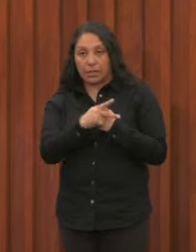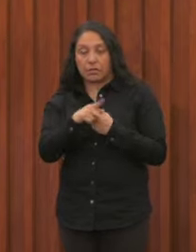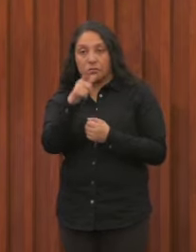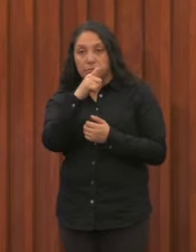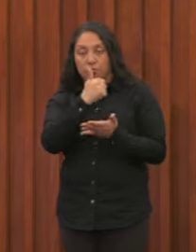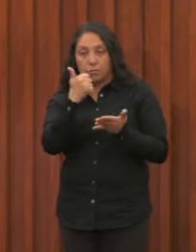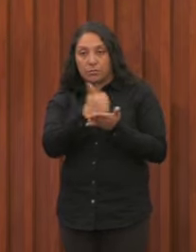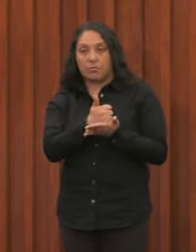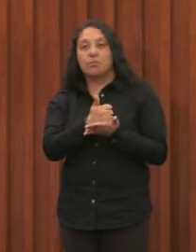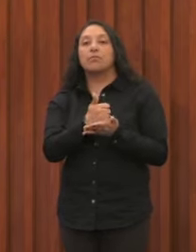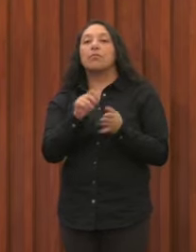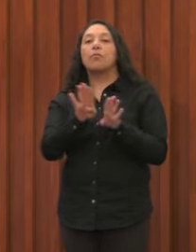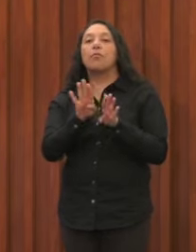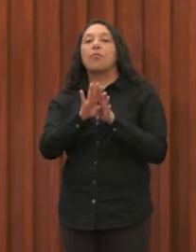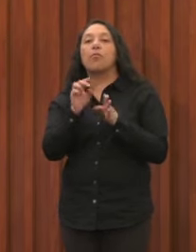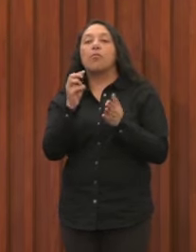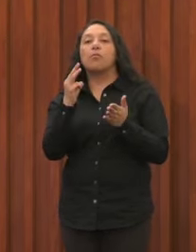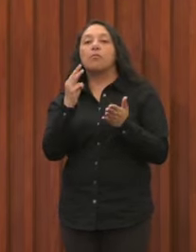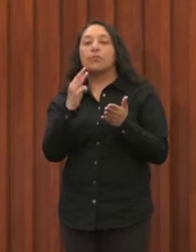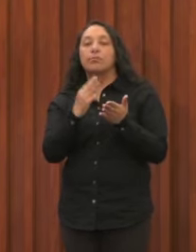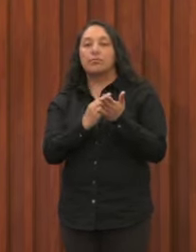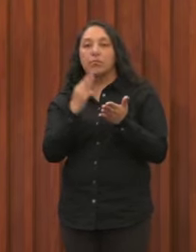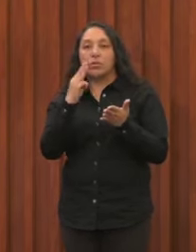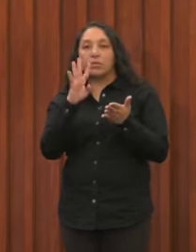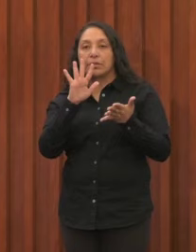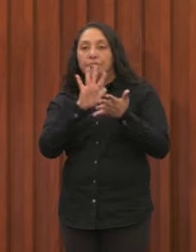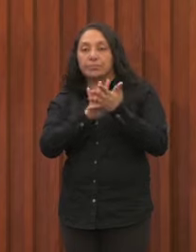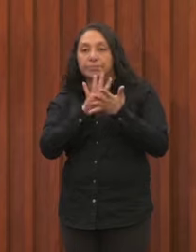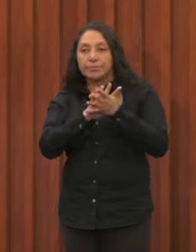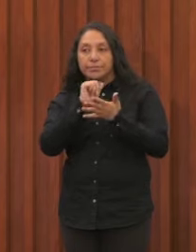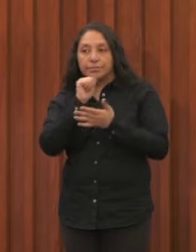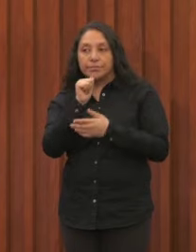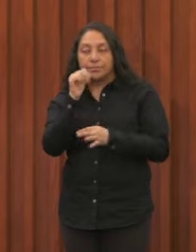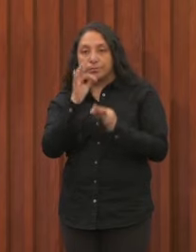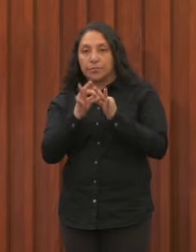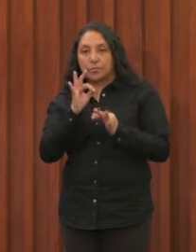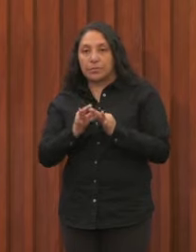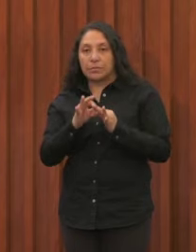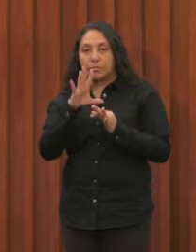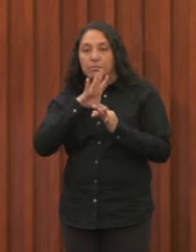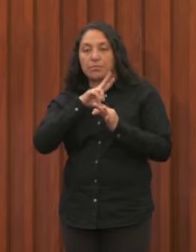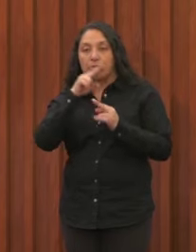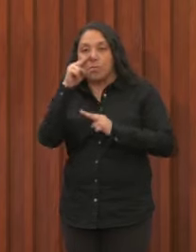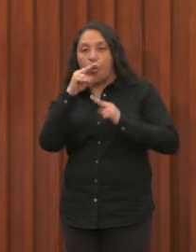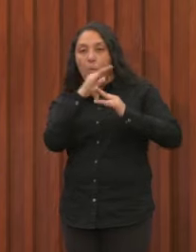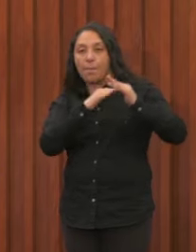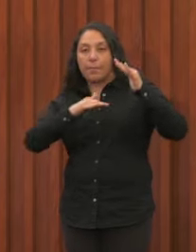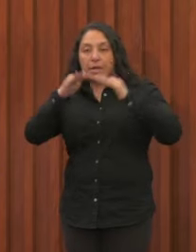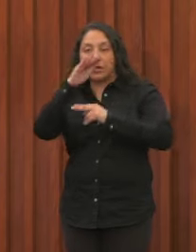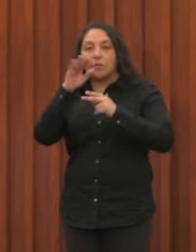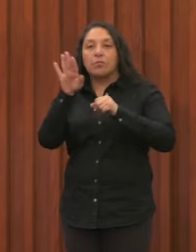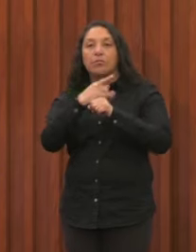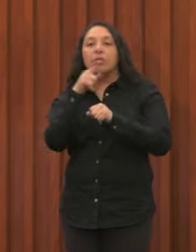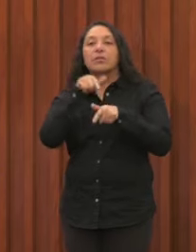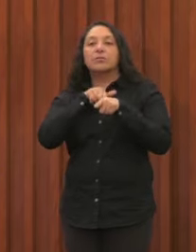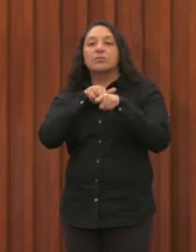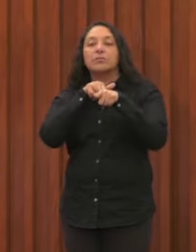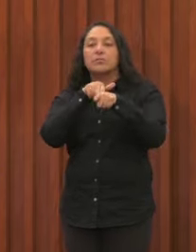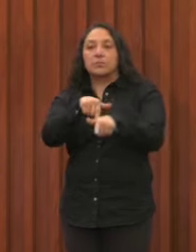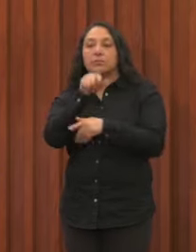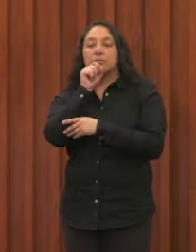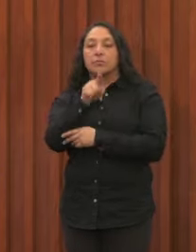impunidad, que es un alto, una alta dosis de por qué persisten también, no